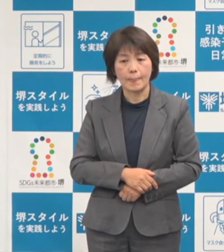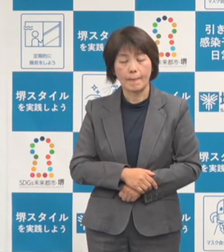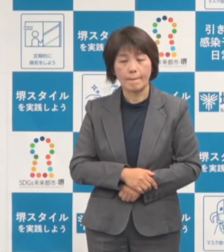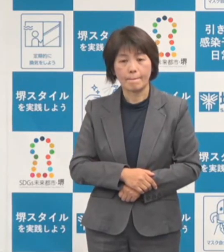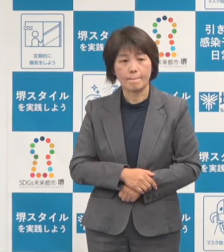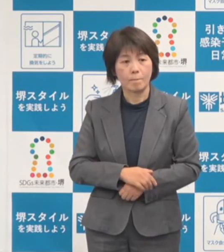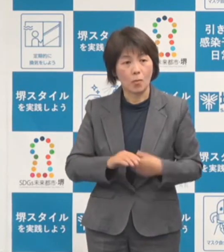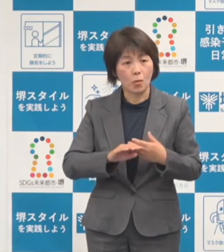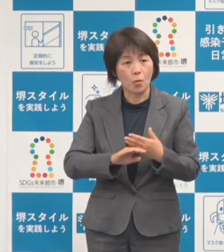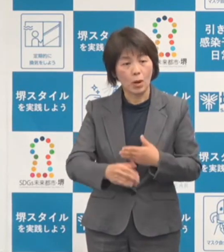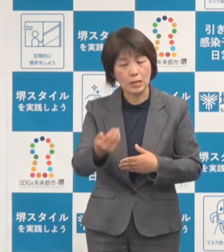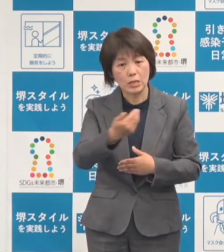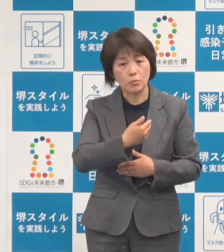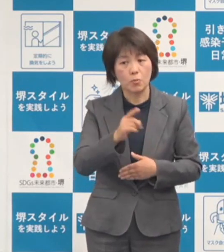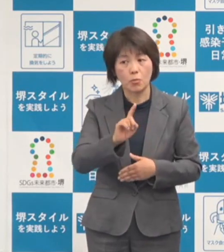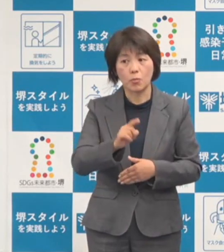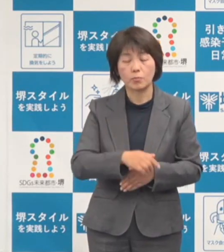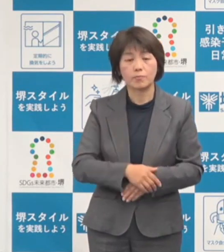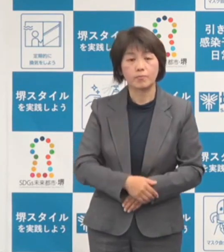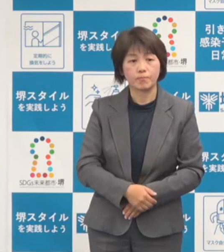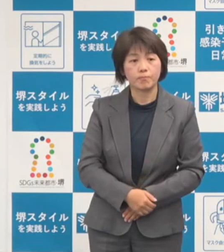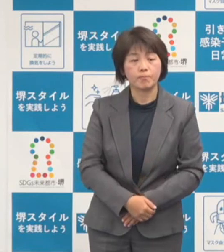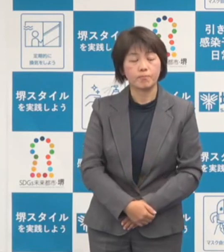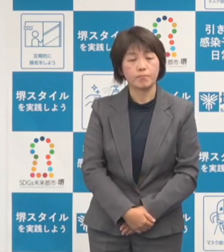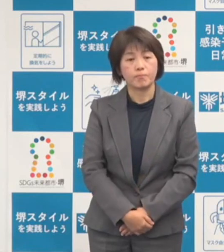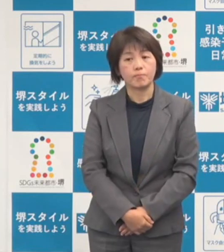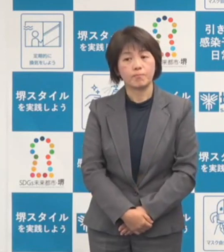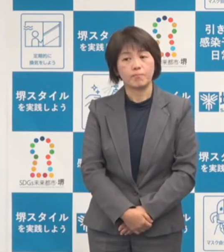他にご質問いかがでしょうか。